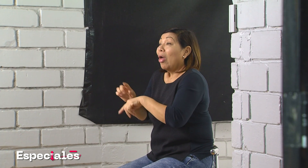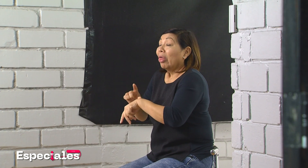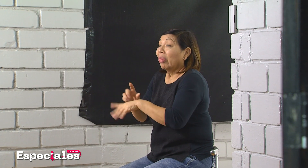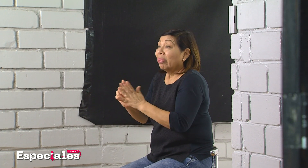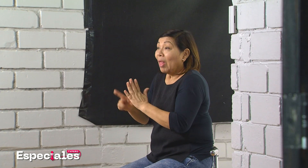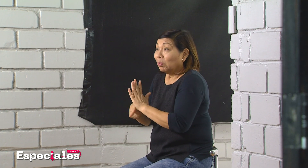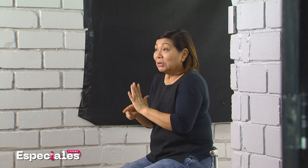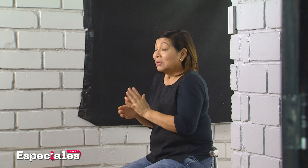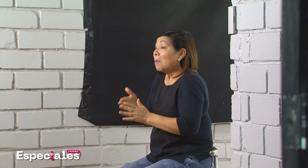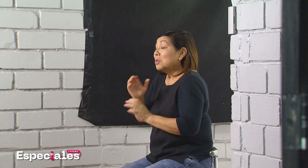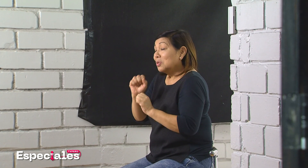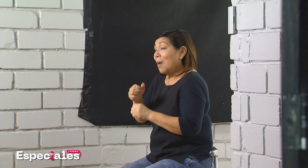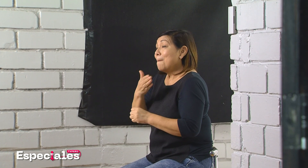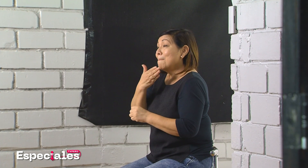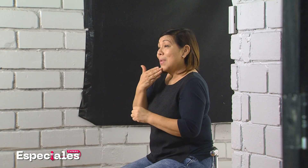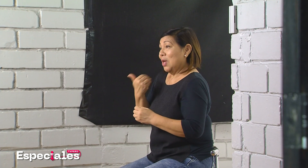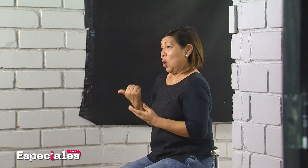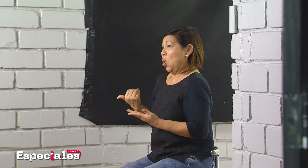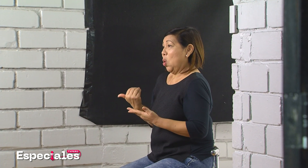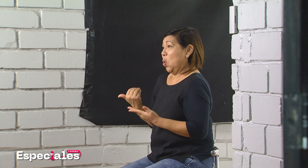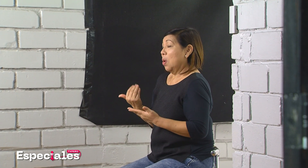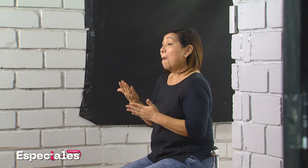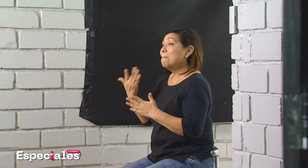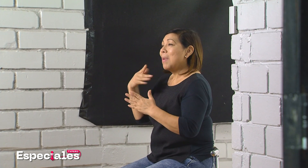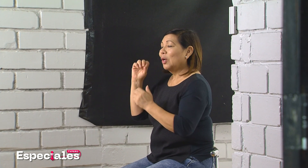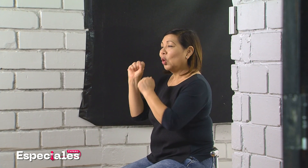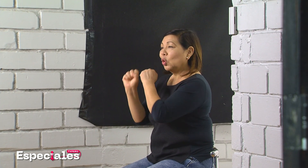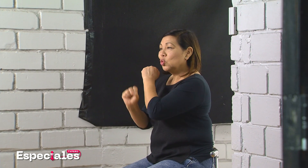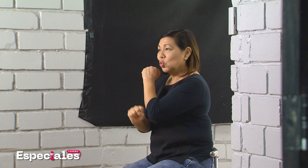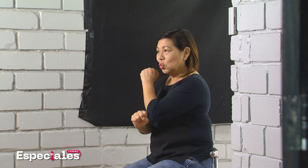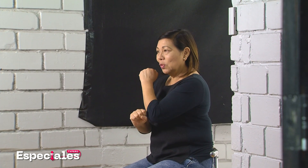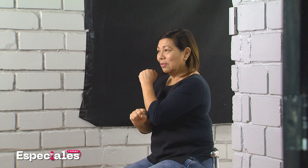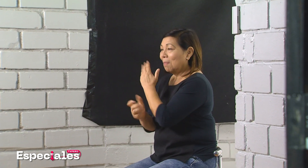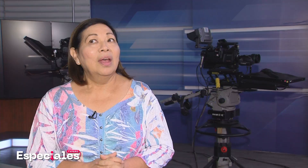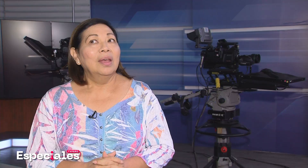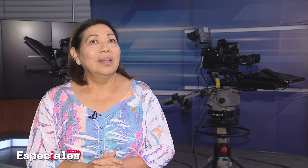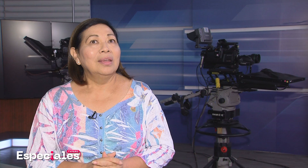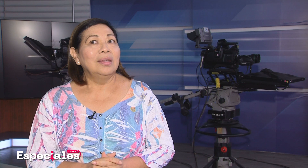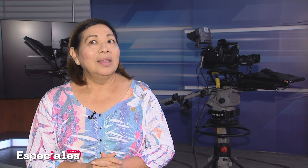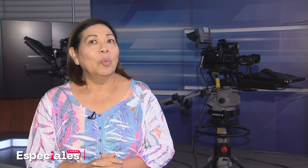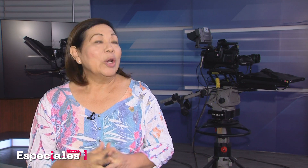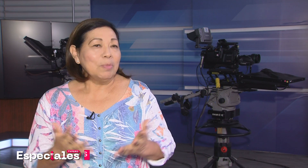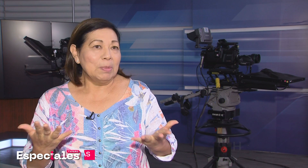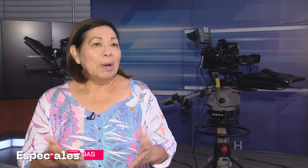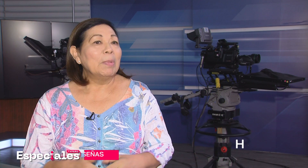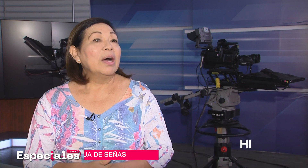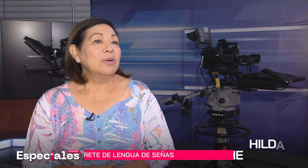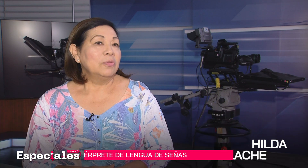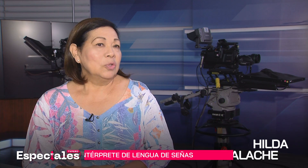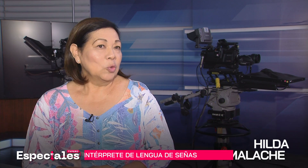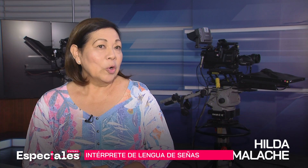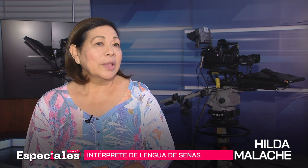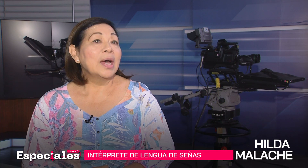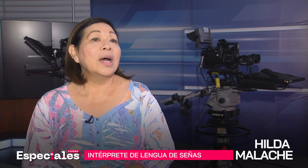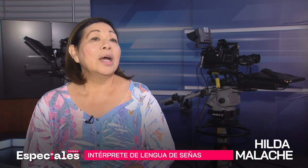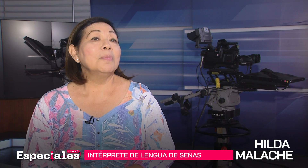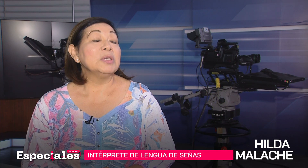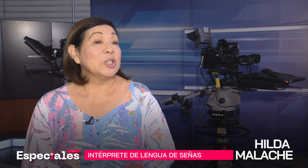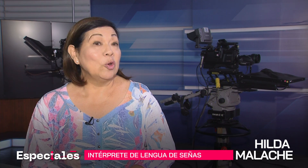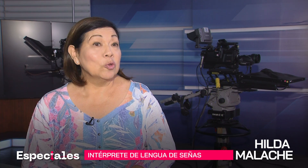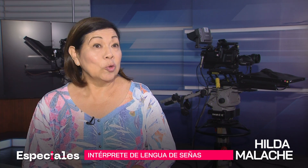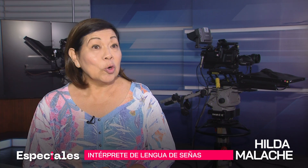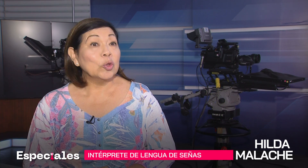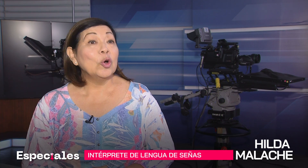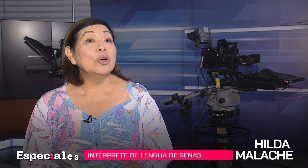abuelo materno fueron personas sordas. Vengo de 3 generaciones y bueno, mi mamá sorda,